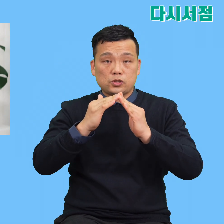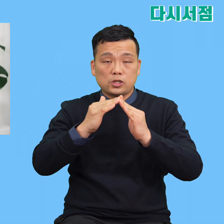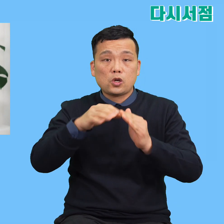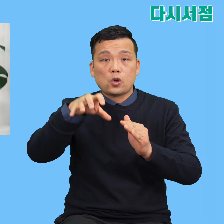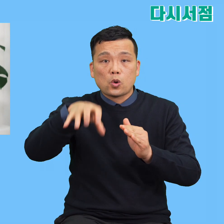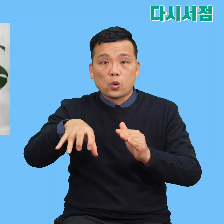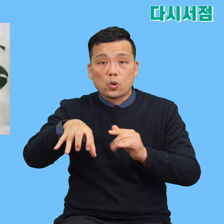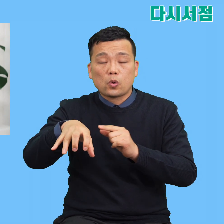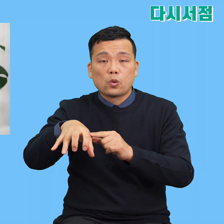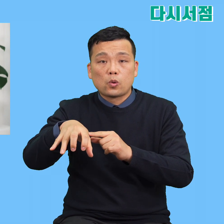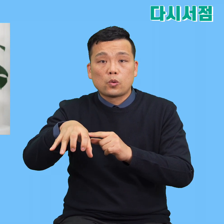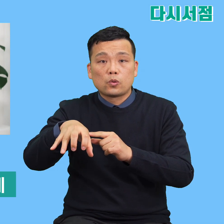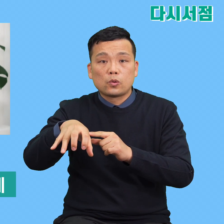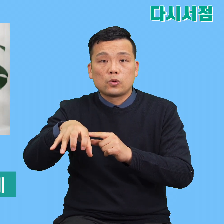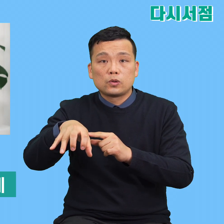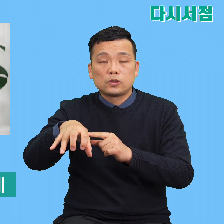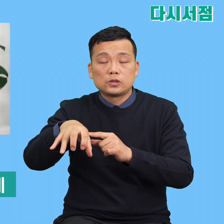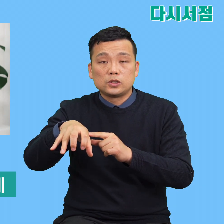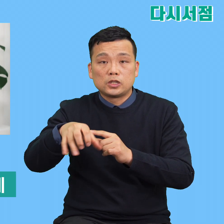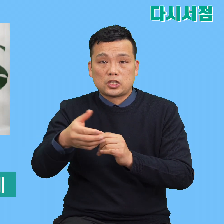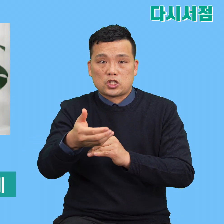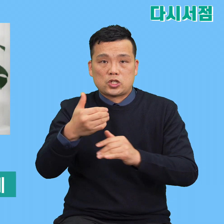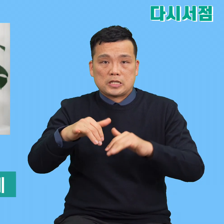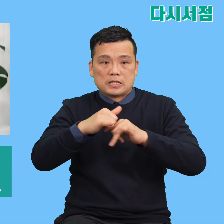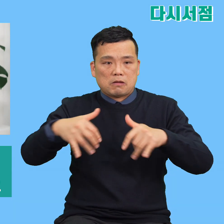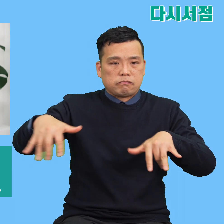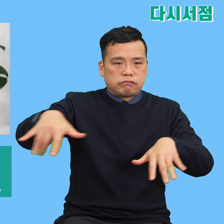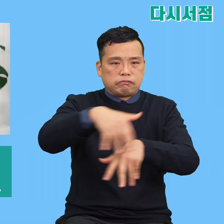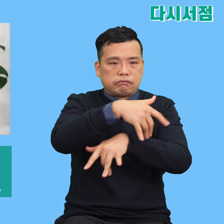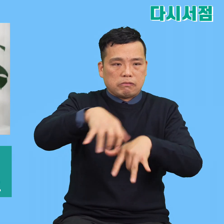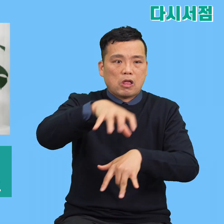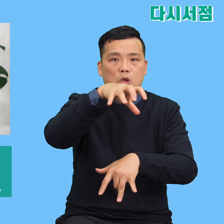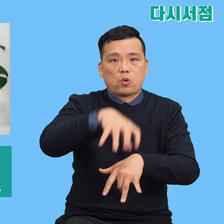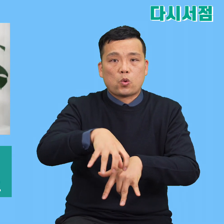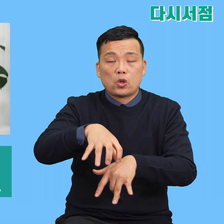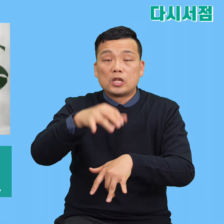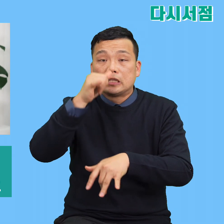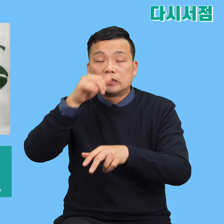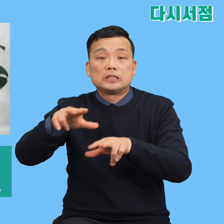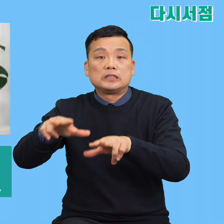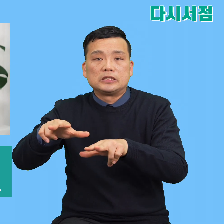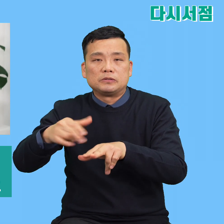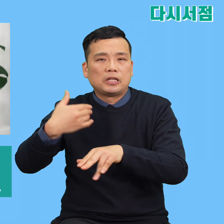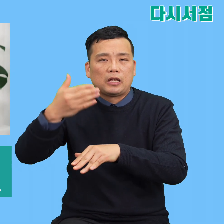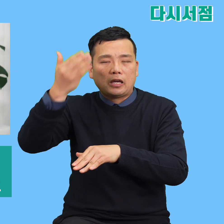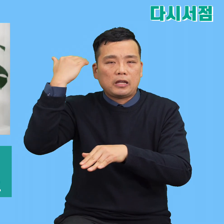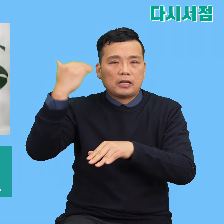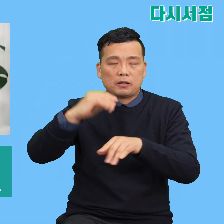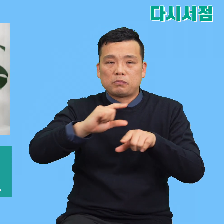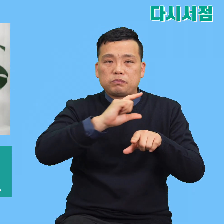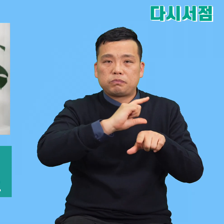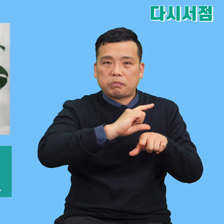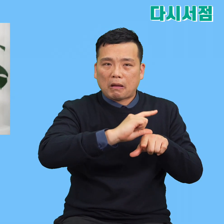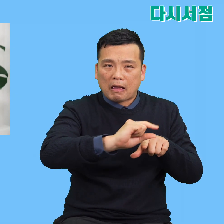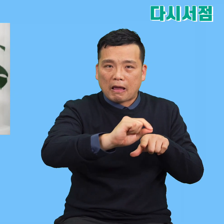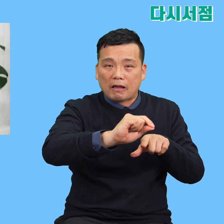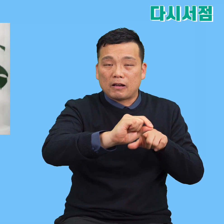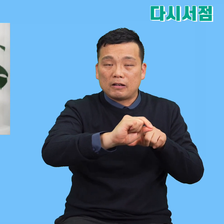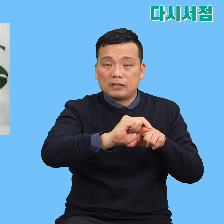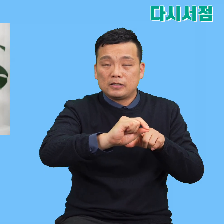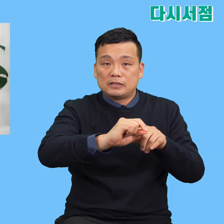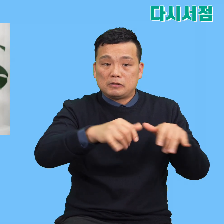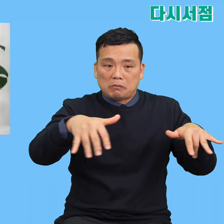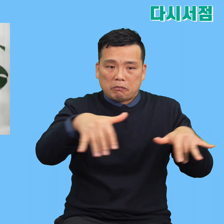있기 전에 지금은 되게 유동인구가 많은 골목에 위치해 있는데 그 전에는 좀 외진 곳에 조그만 책방이 있었어요.